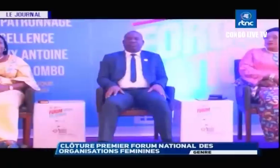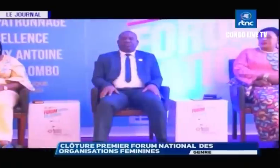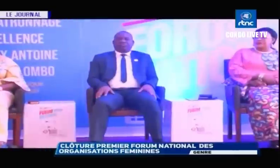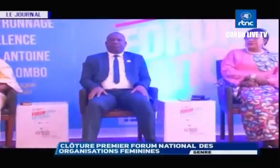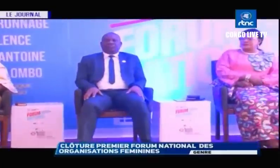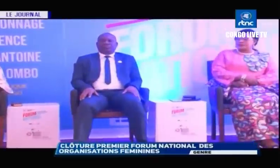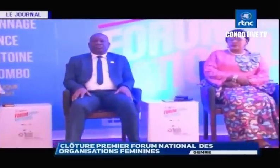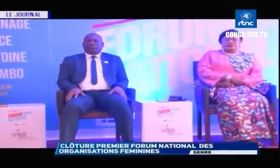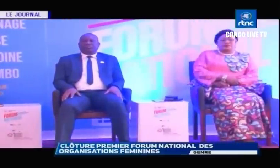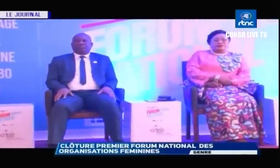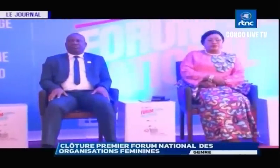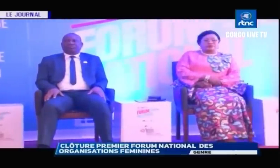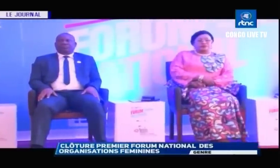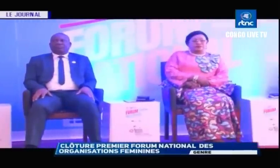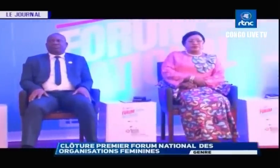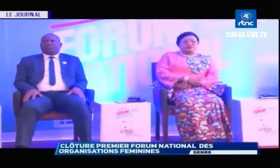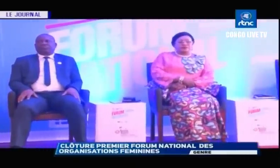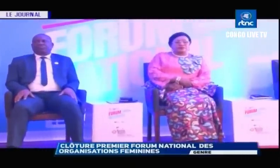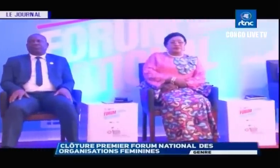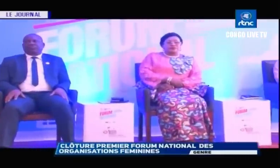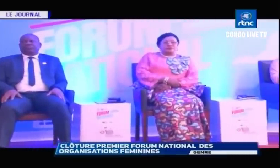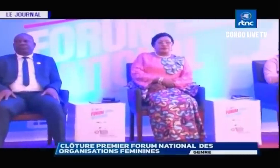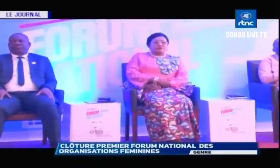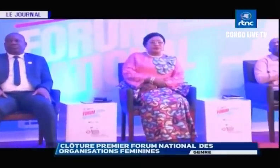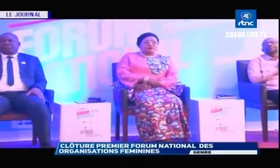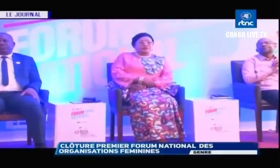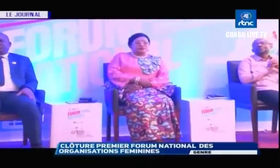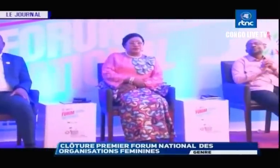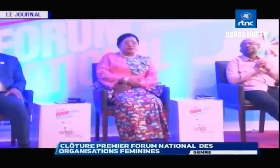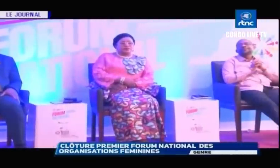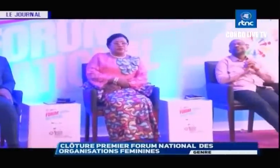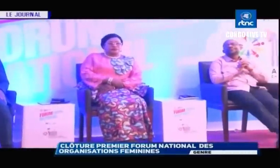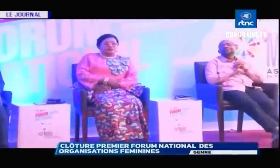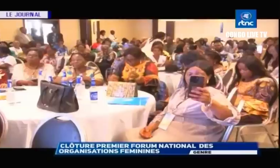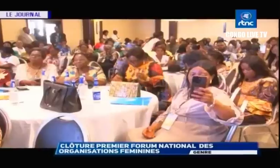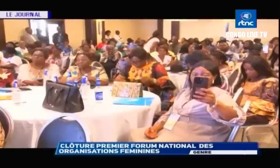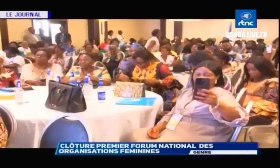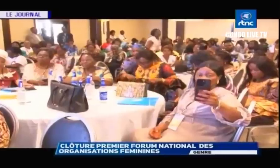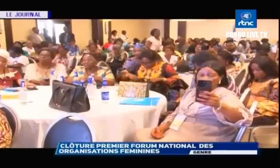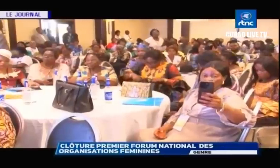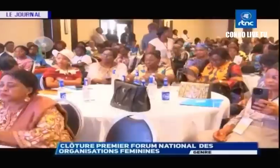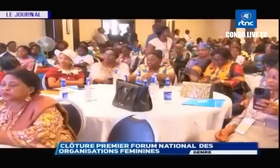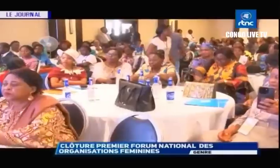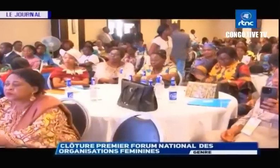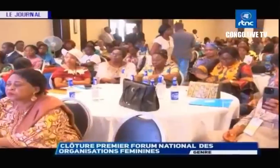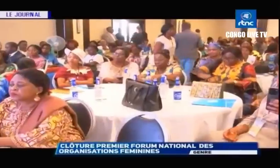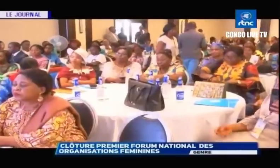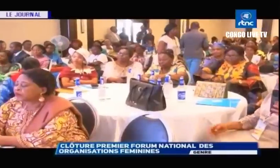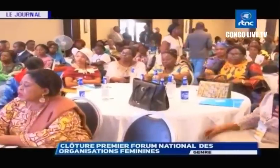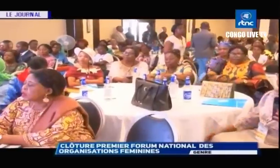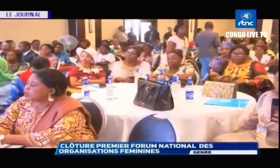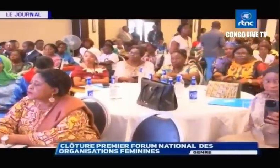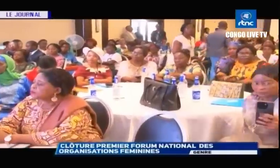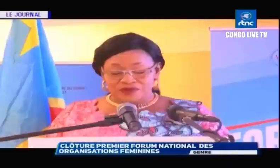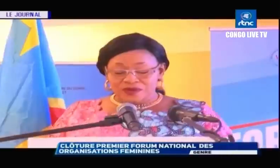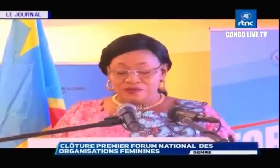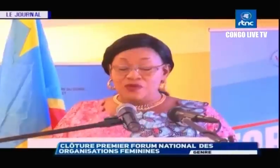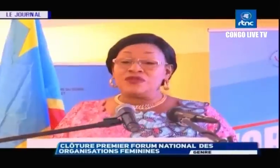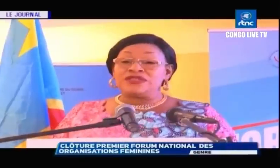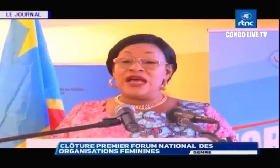de la société civile organisée à Lubumbashi, province du Haut-Katanga, la ministre du Genre, Enfants et Familles, Mireille Massangou Bibi Muloko,